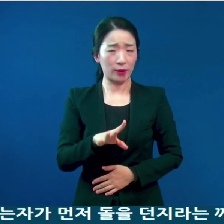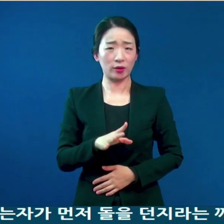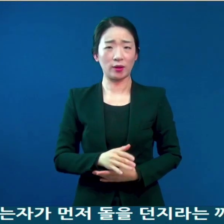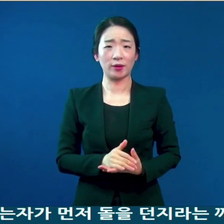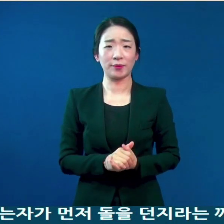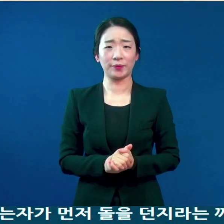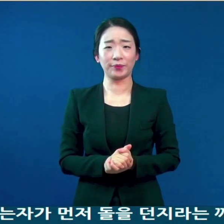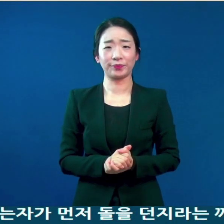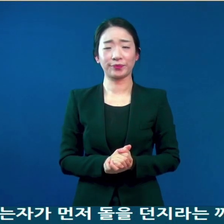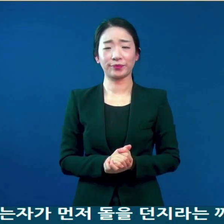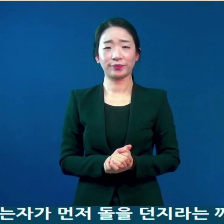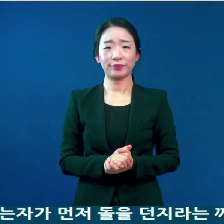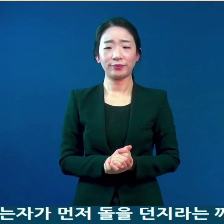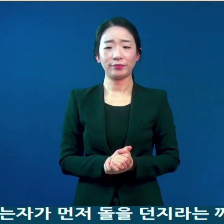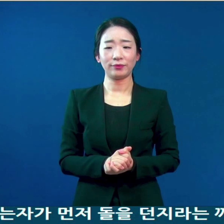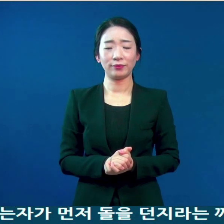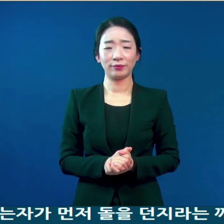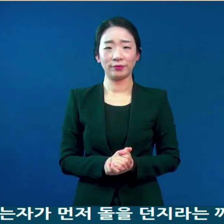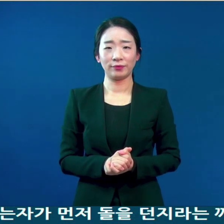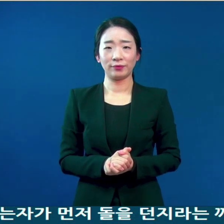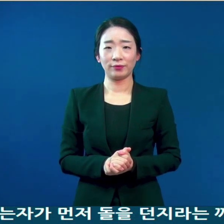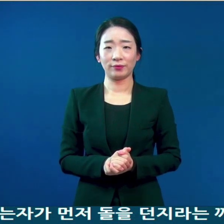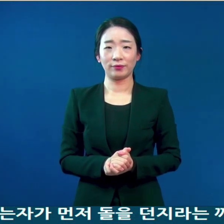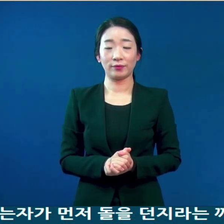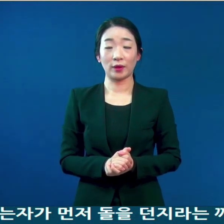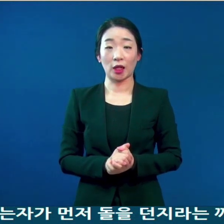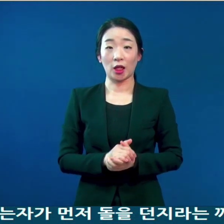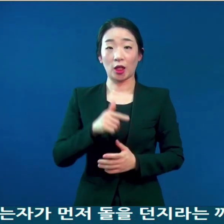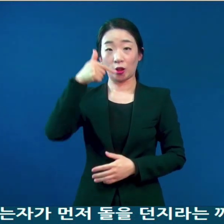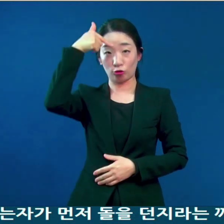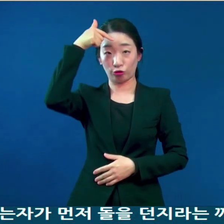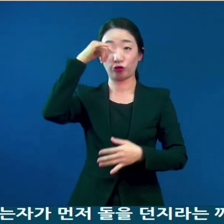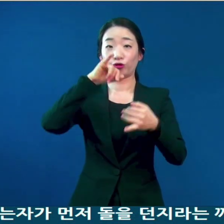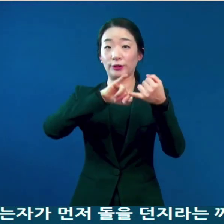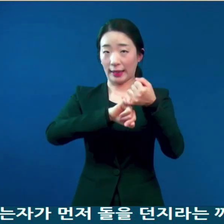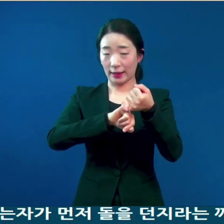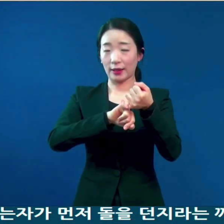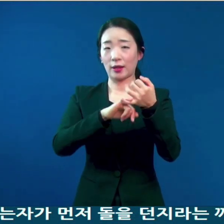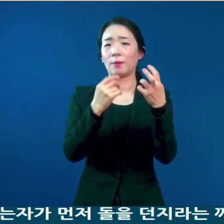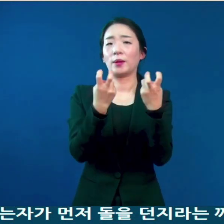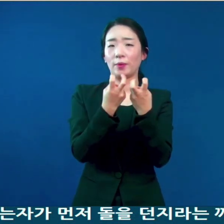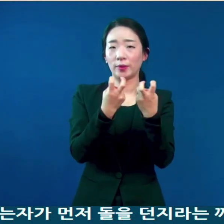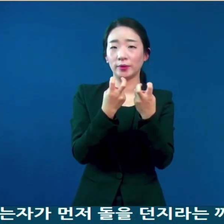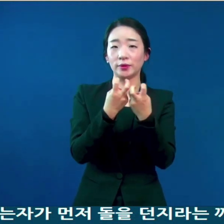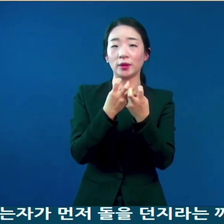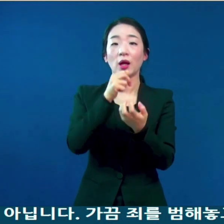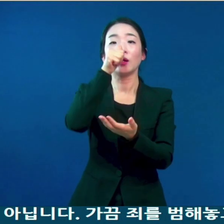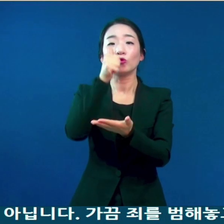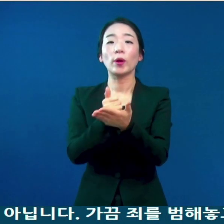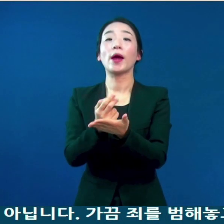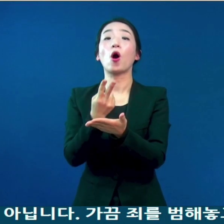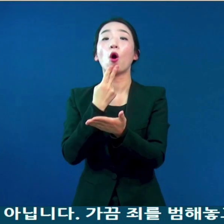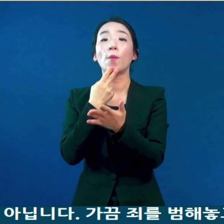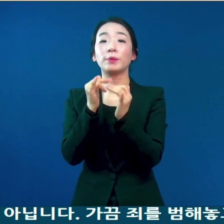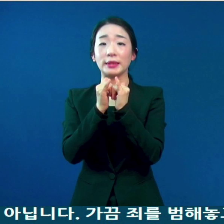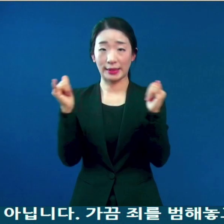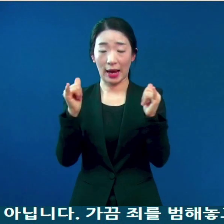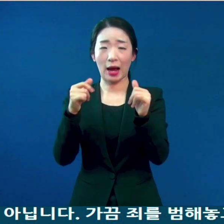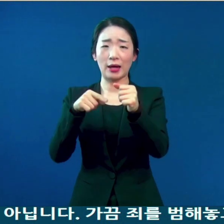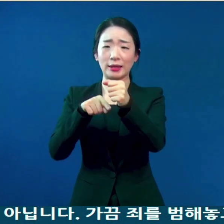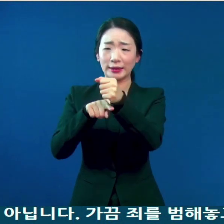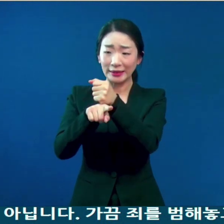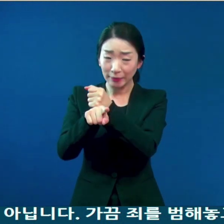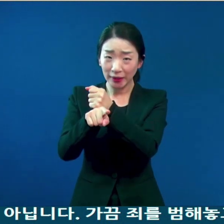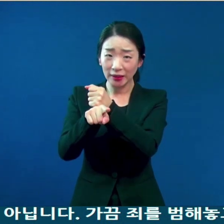이 구약의 원리에서 죄 없는 자라는 얘기는 아무런